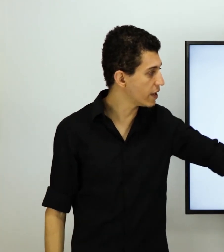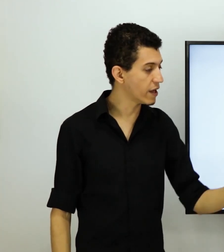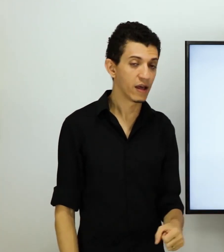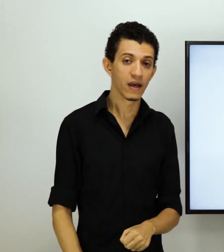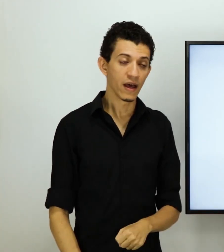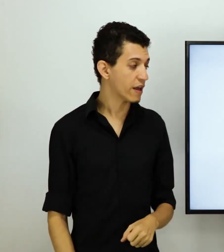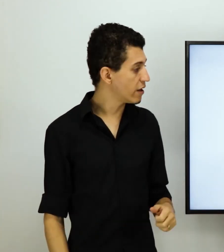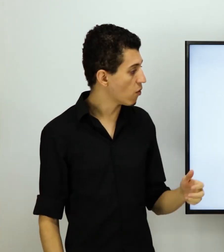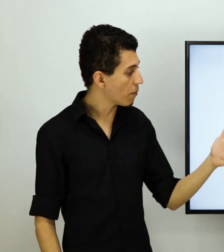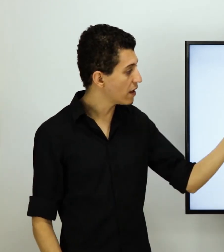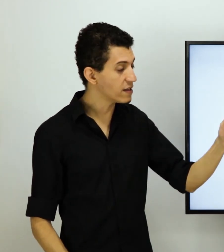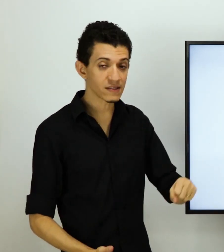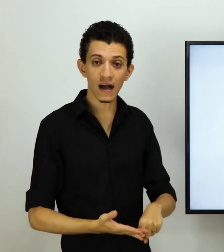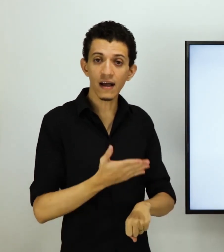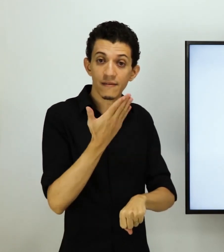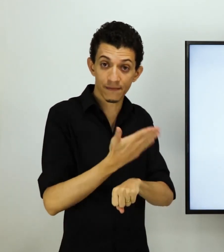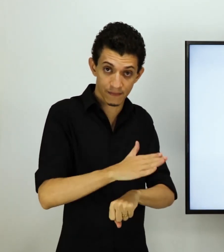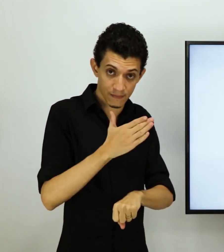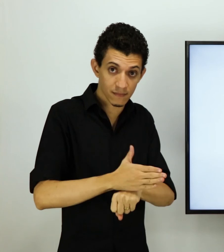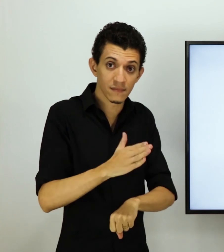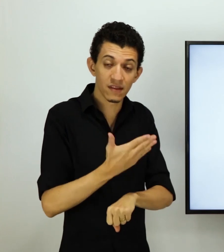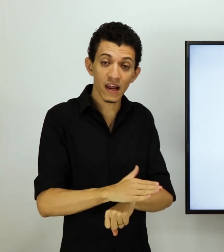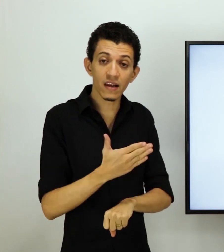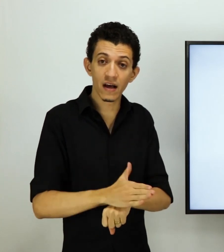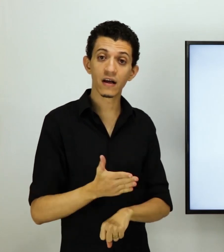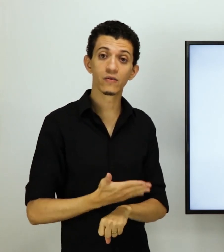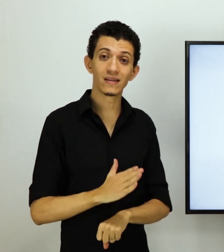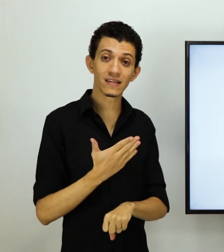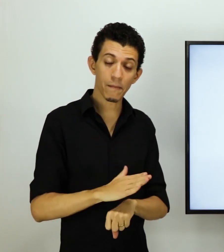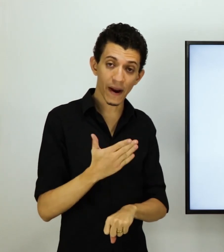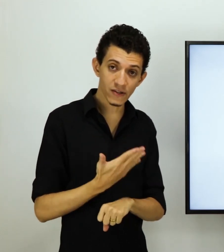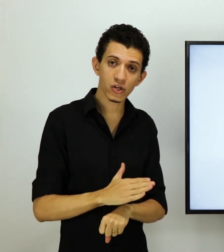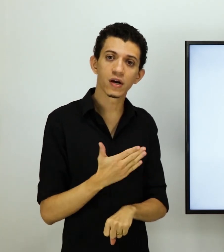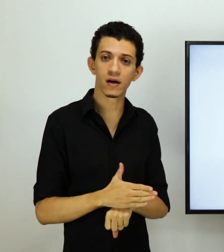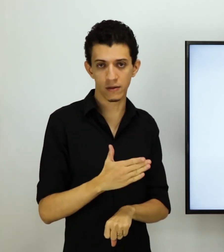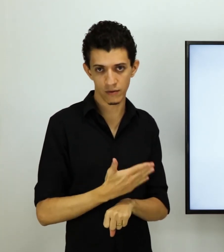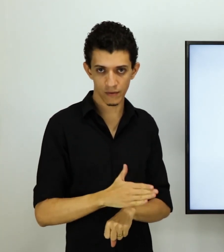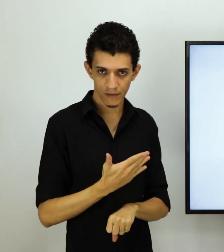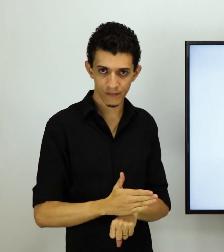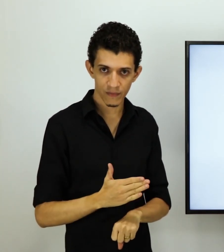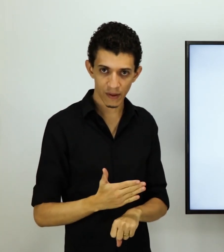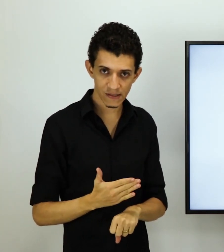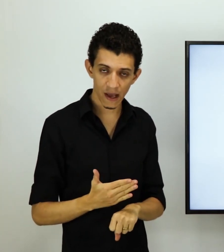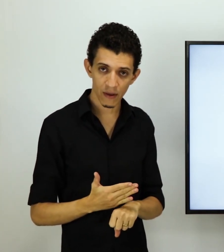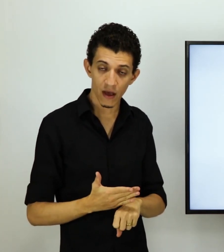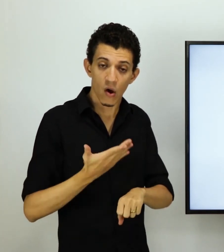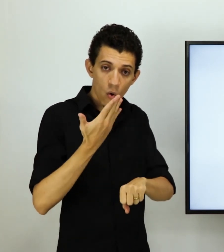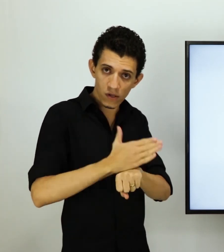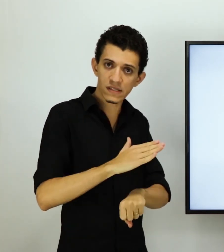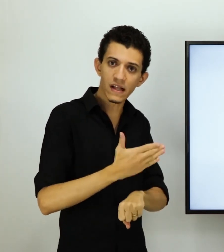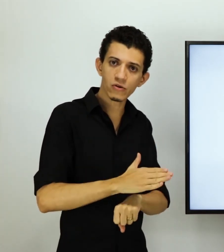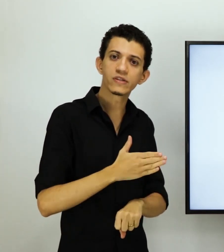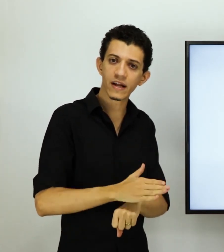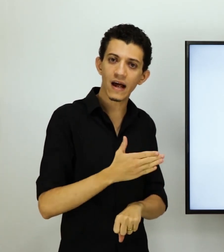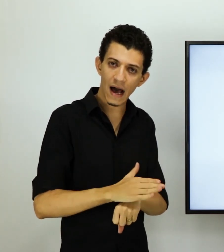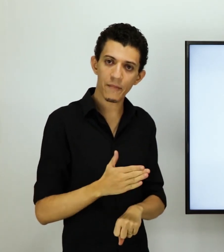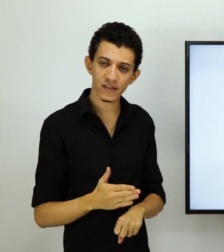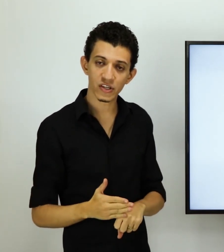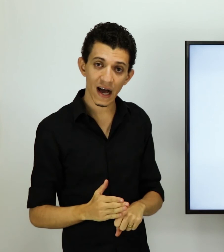aqui, em que o homem ali está treinando, ele está praticando, percebe? O sinal de treinar,